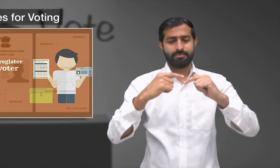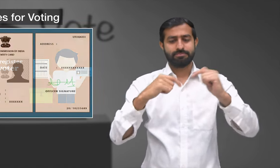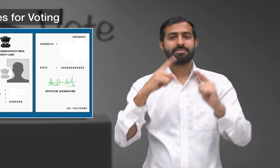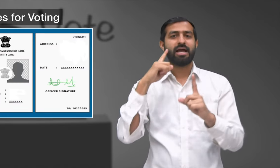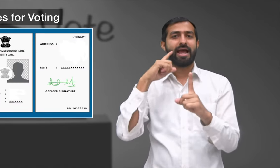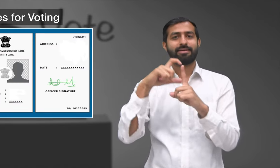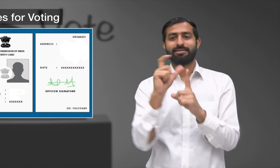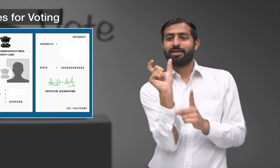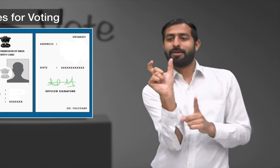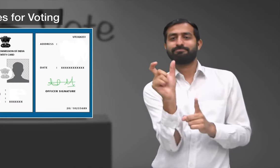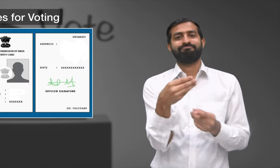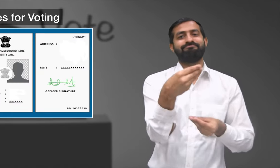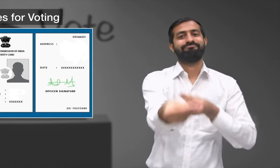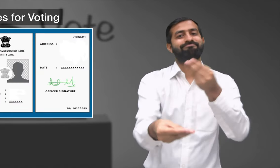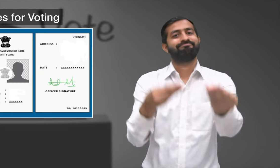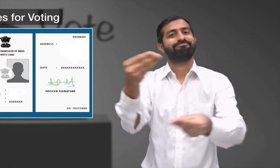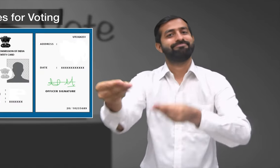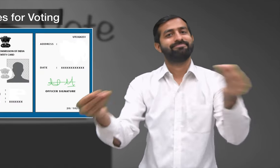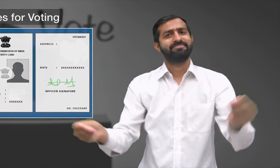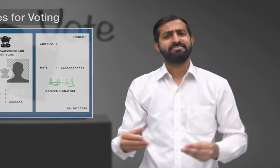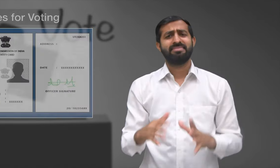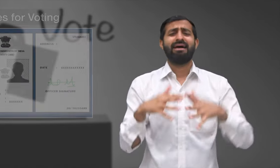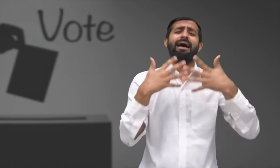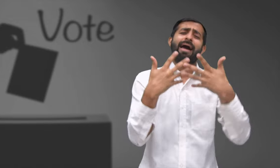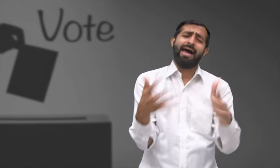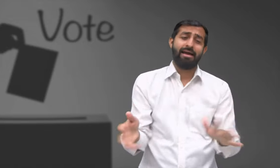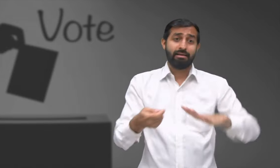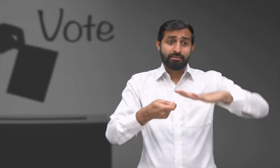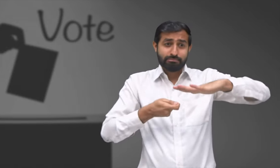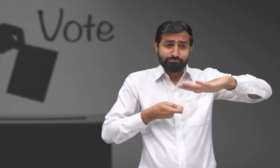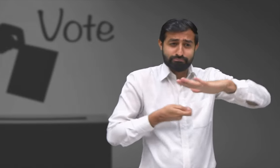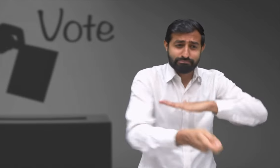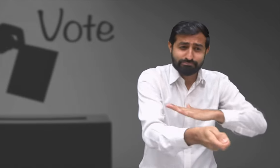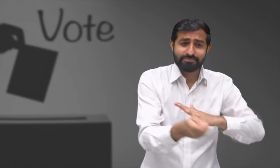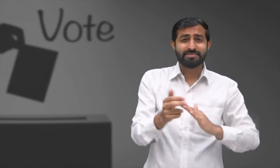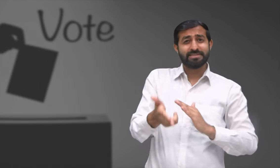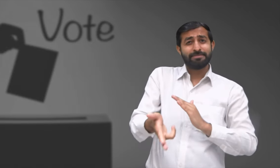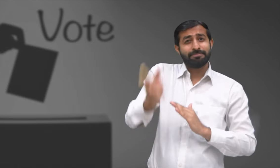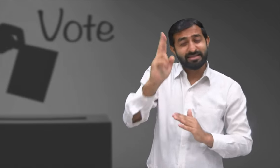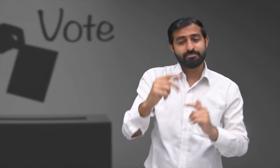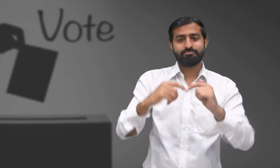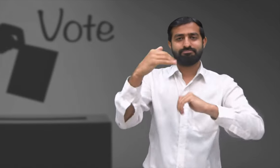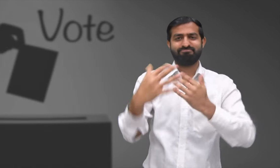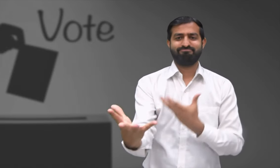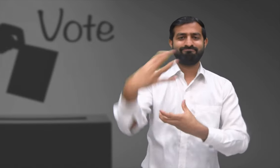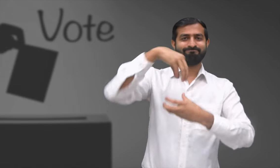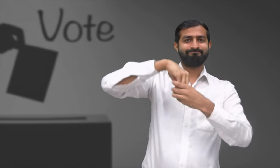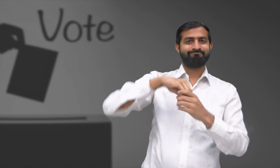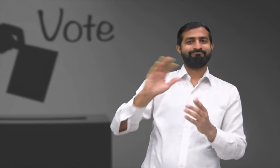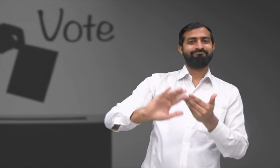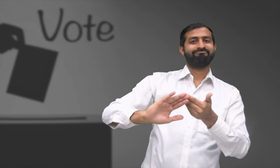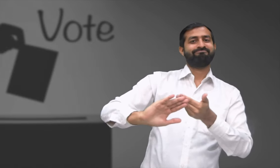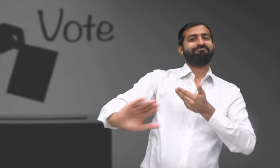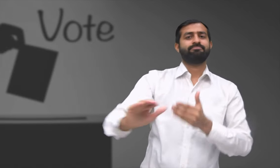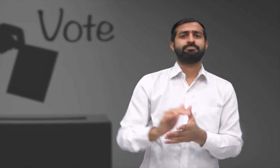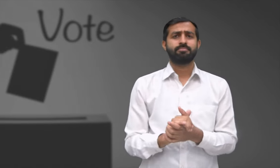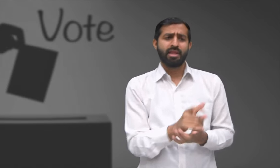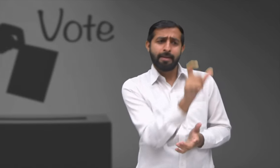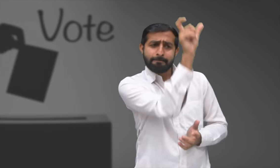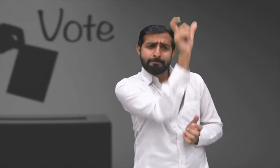वोटर आईडी उनके पास होना चाहिए यदि कोई व्यक्ति कानूनन अपराधी है तो उसे मतदान देने की अनुमति